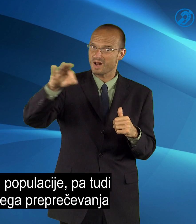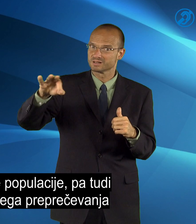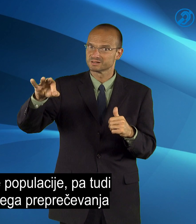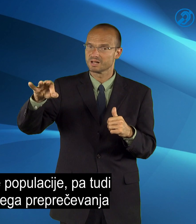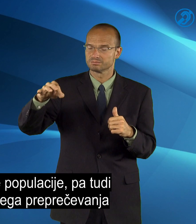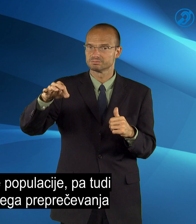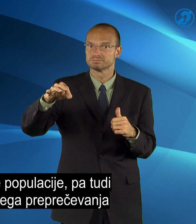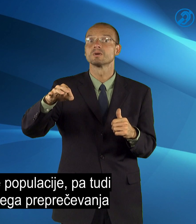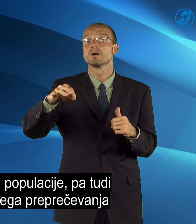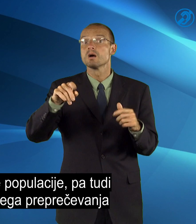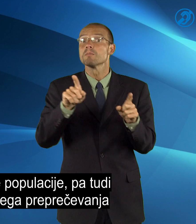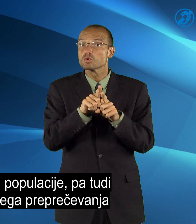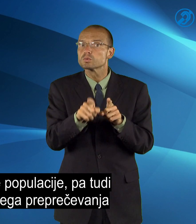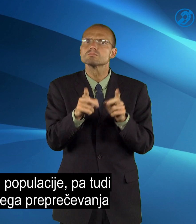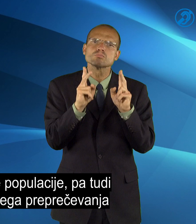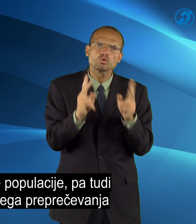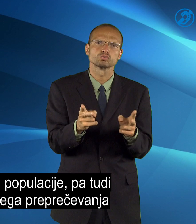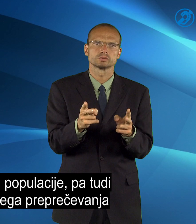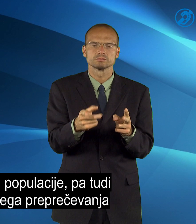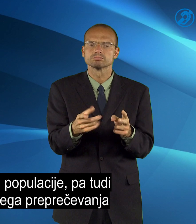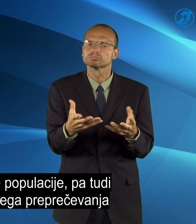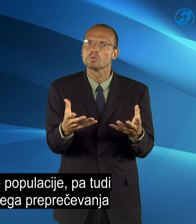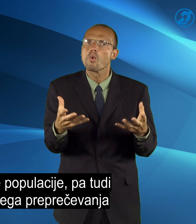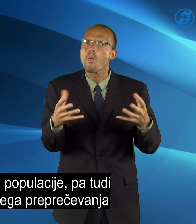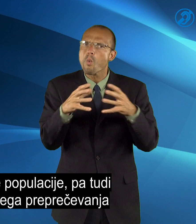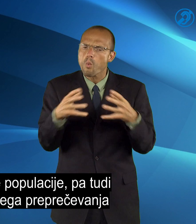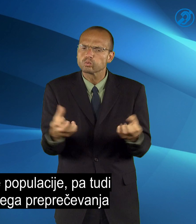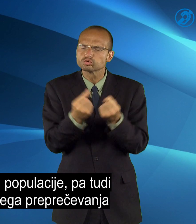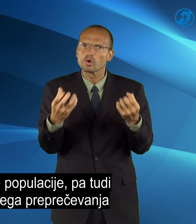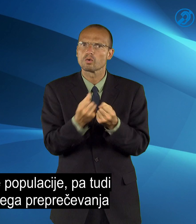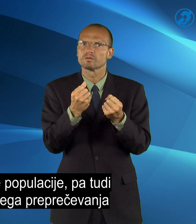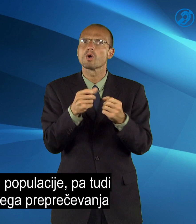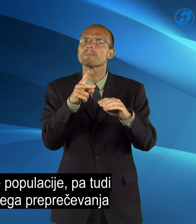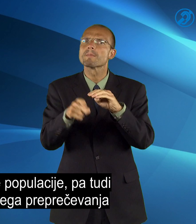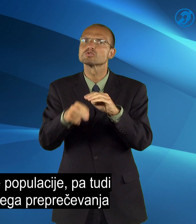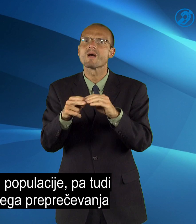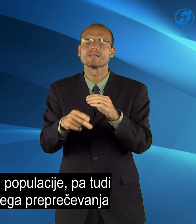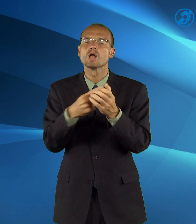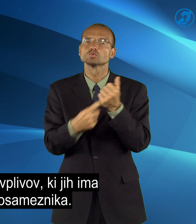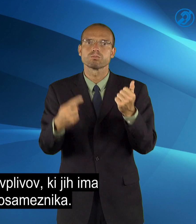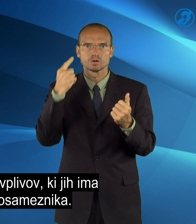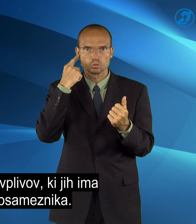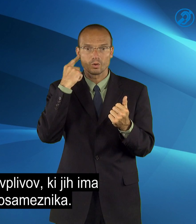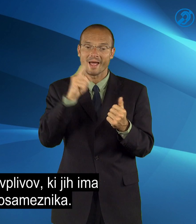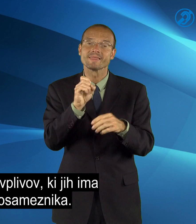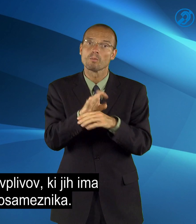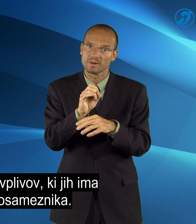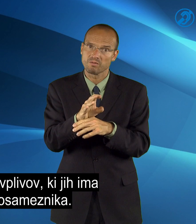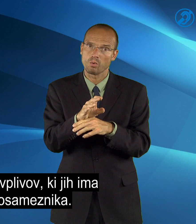možnosti učinkovitega preprečevanja izgube sluha ter vplivov, ki jih ima izguba sluha na posameznika.